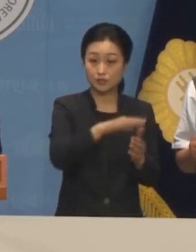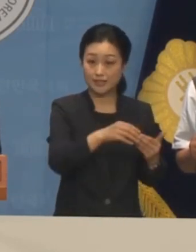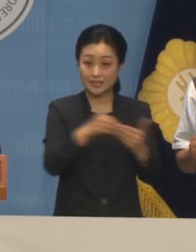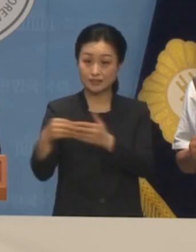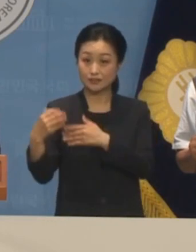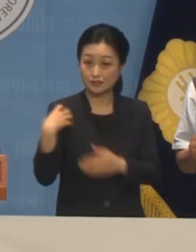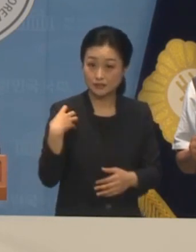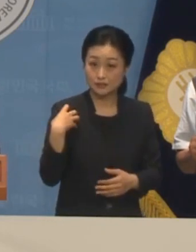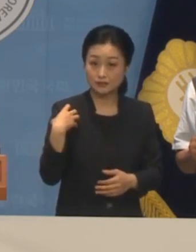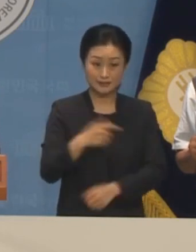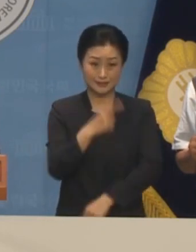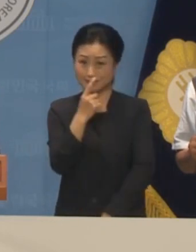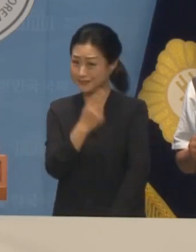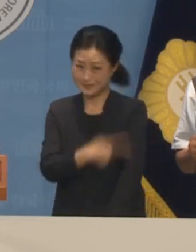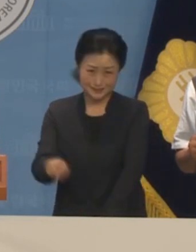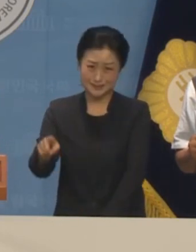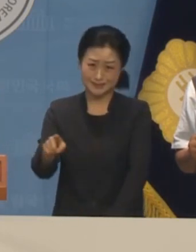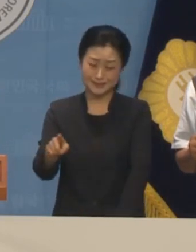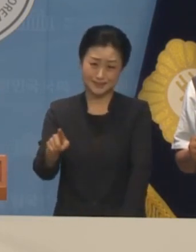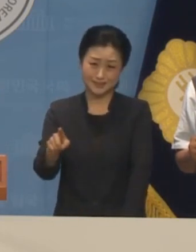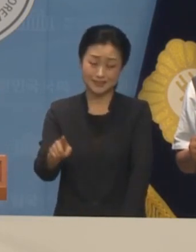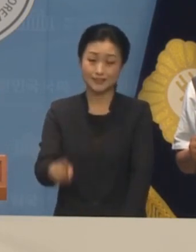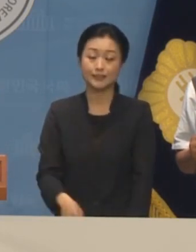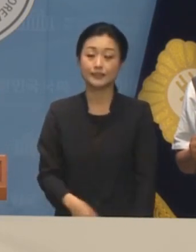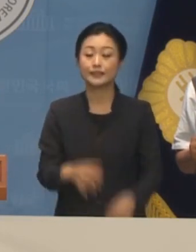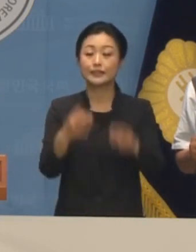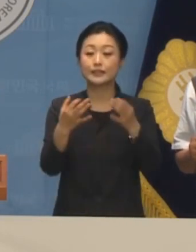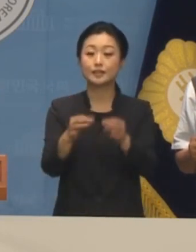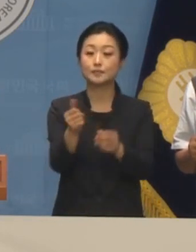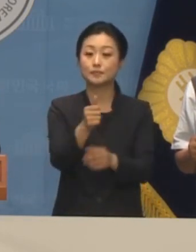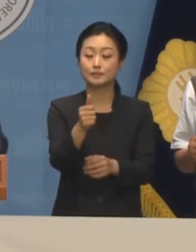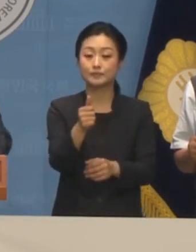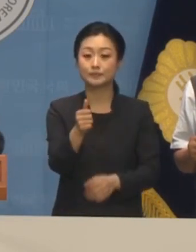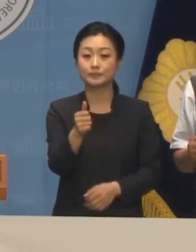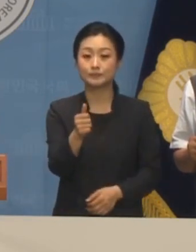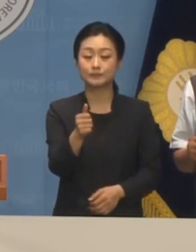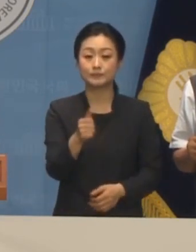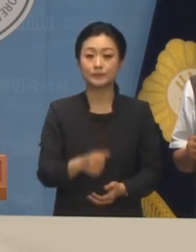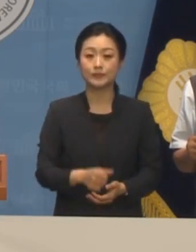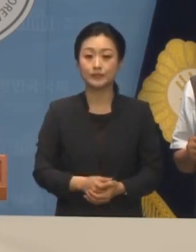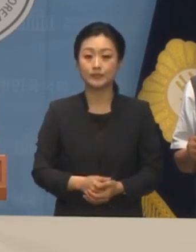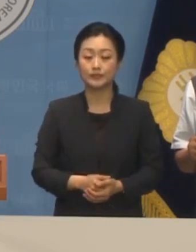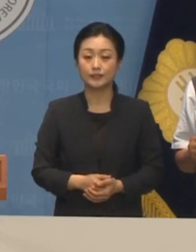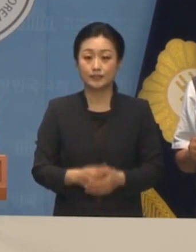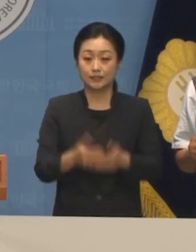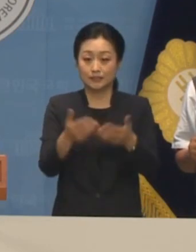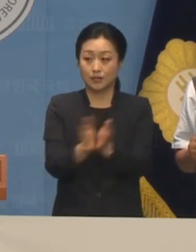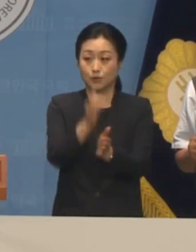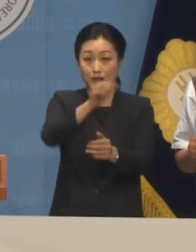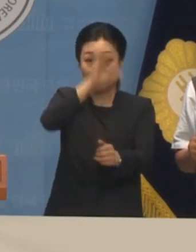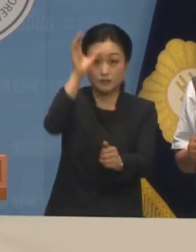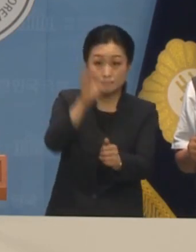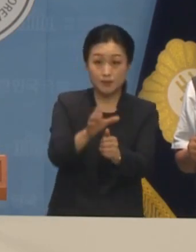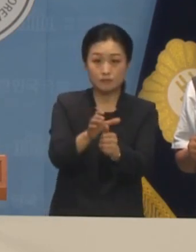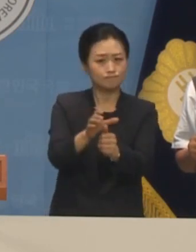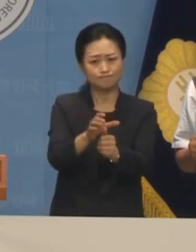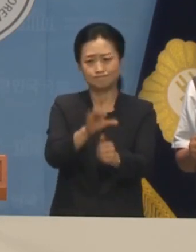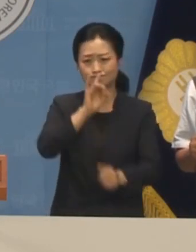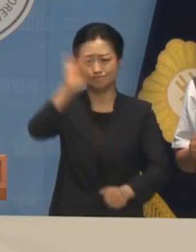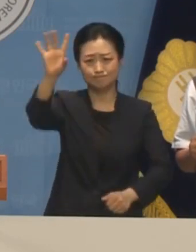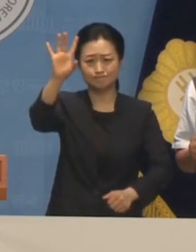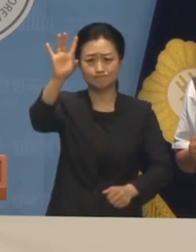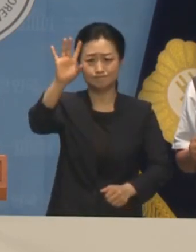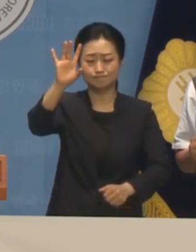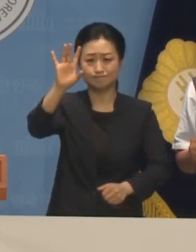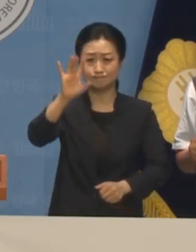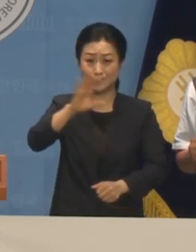자과 능력이 없는 사람입니다 김수 노동부 장관은 장의 임명은 계를 돌이킬 수